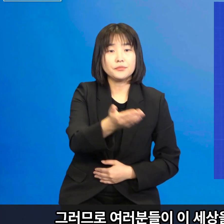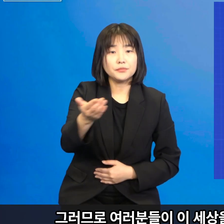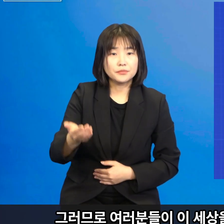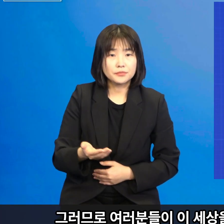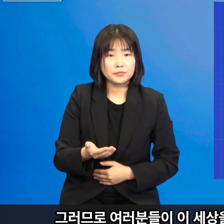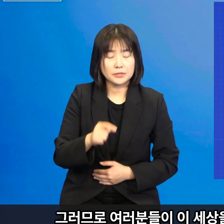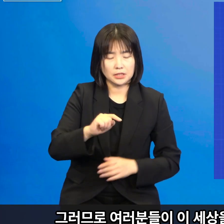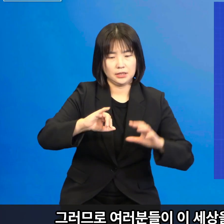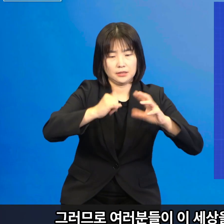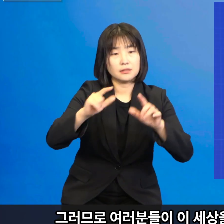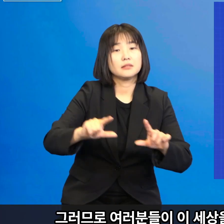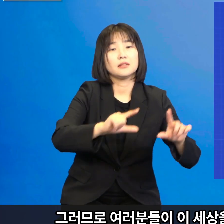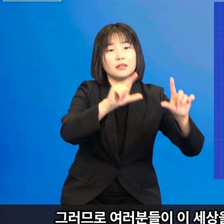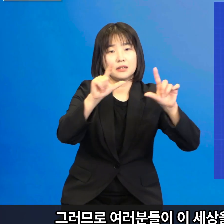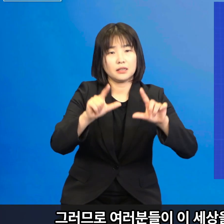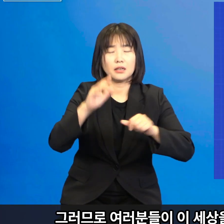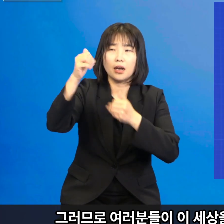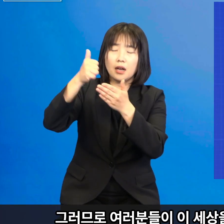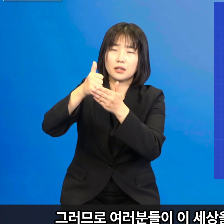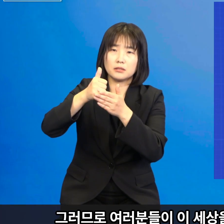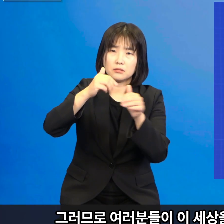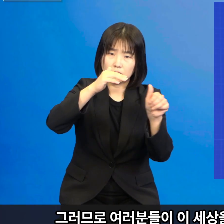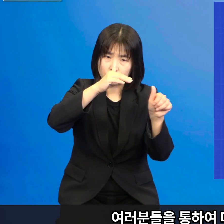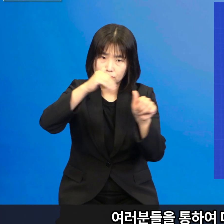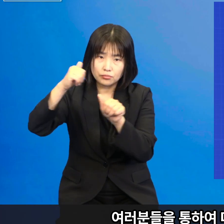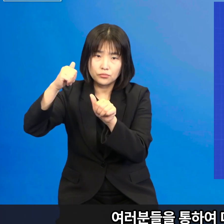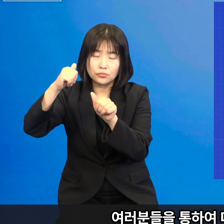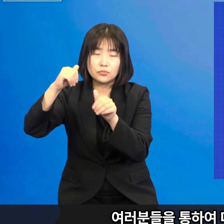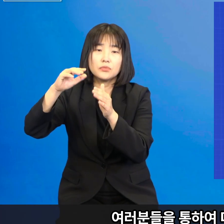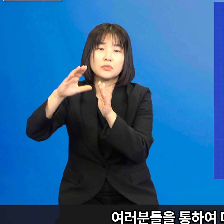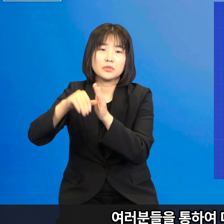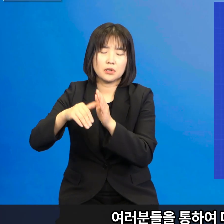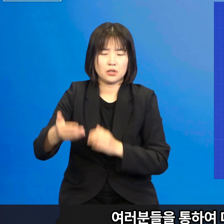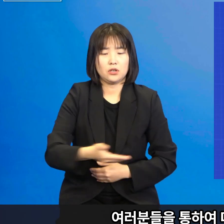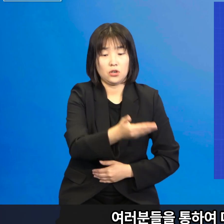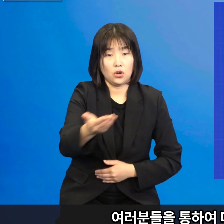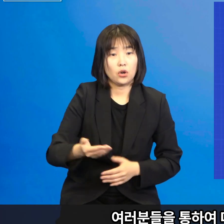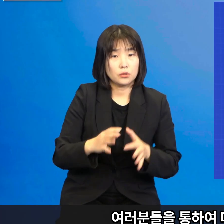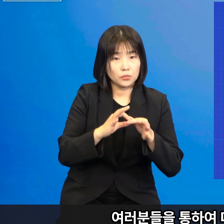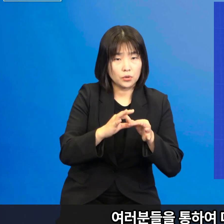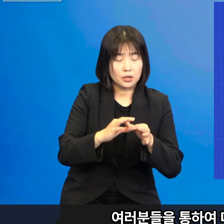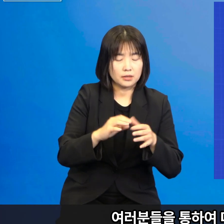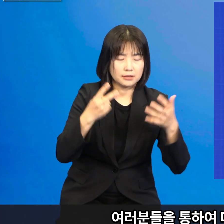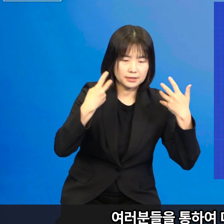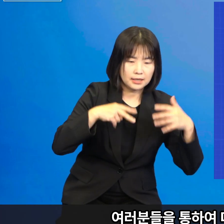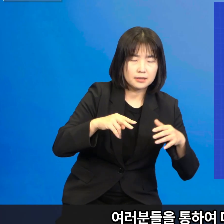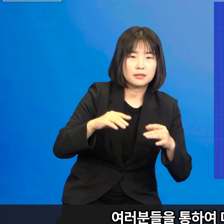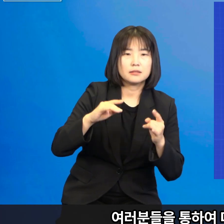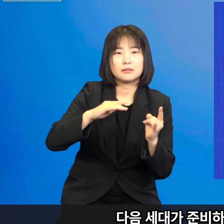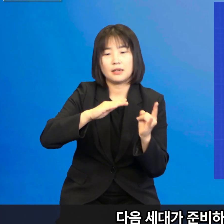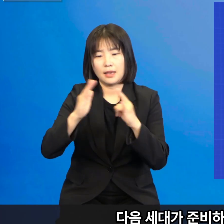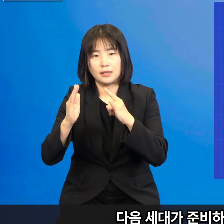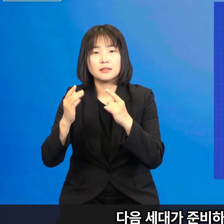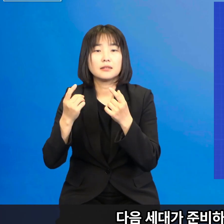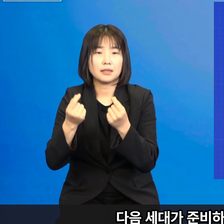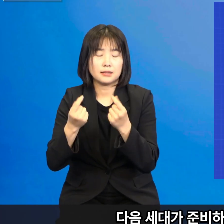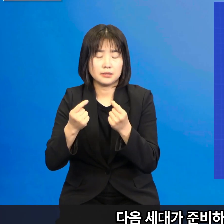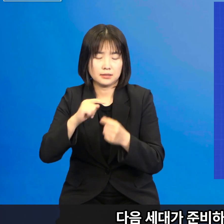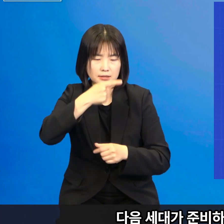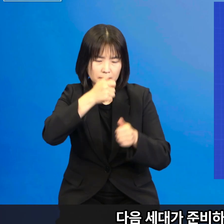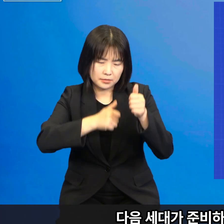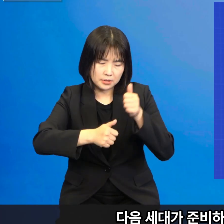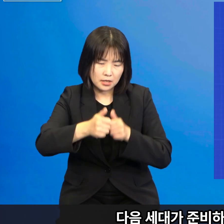이 세상을 살다가 하나님 앞에 불려가도 여러분들을 통하여 다니엘과 에스겔과 같은 다음